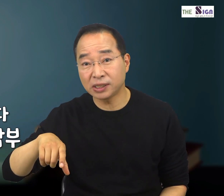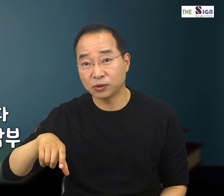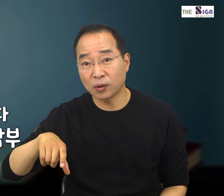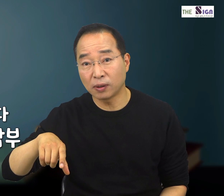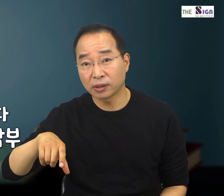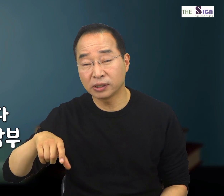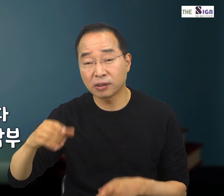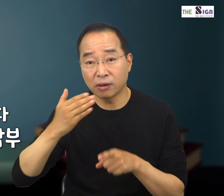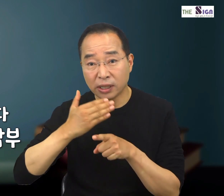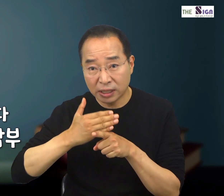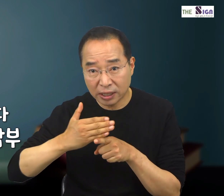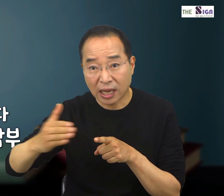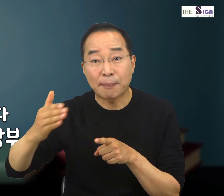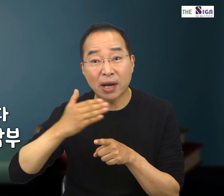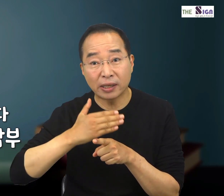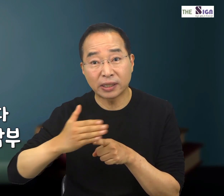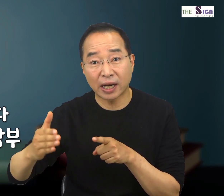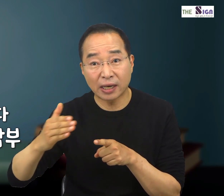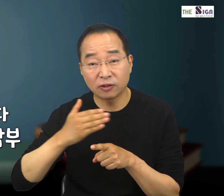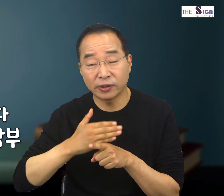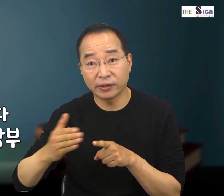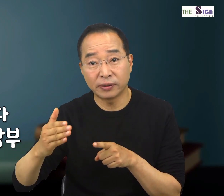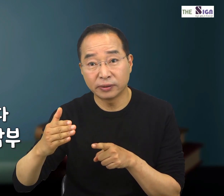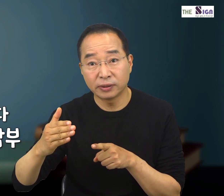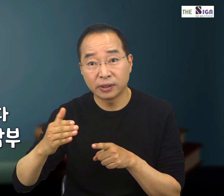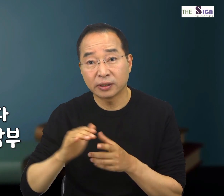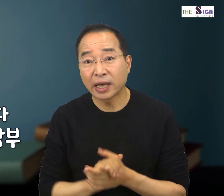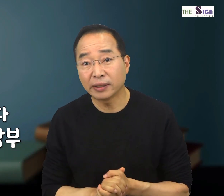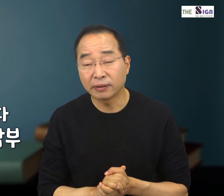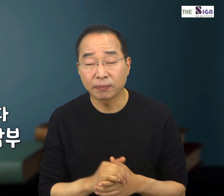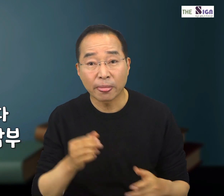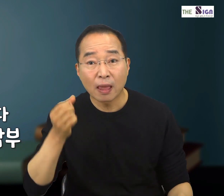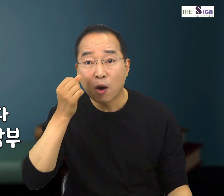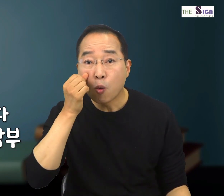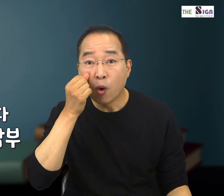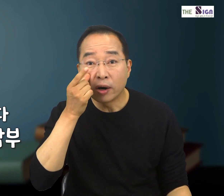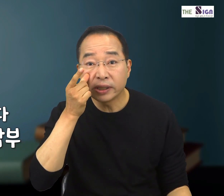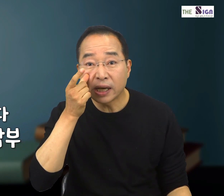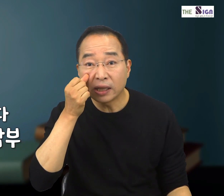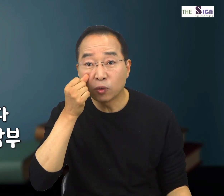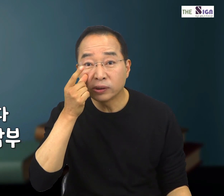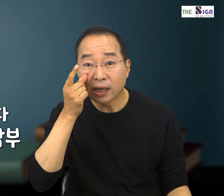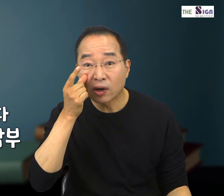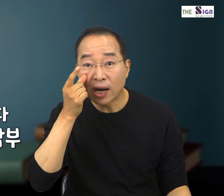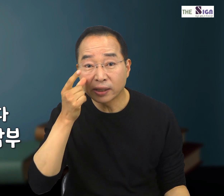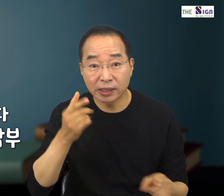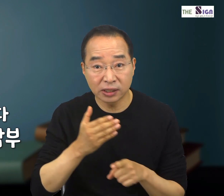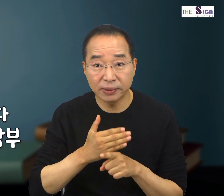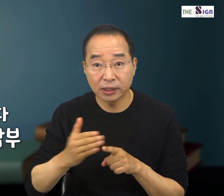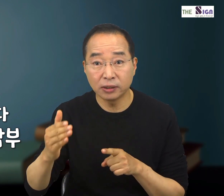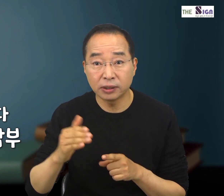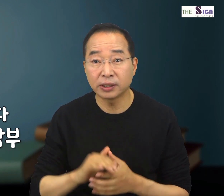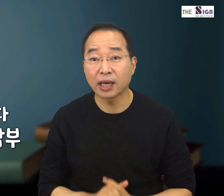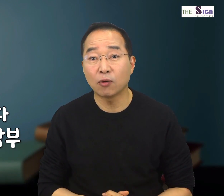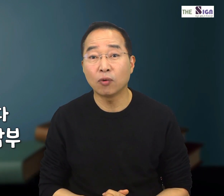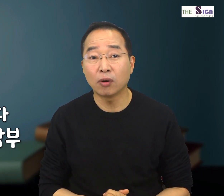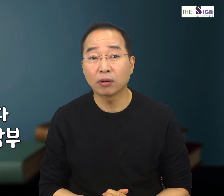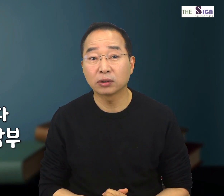빚이죠. 그래서 이게 갚아간다라는 거예요. 단 월이라는 동작과 함께 쓰면은 이게